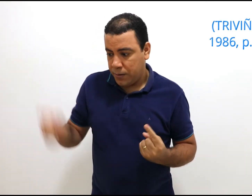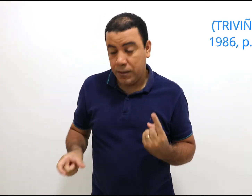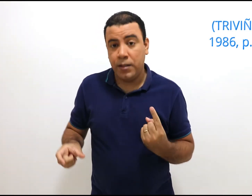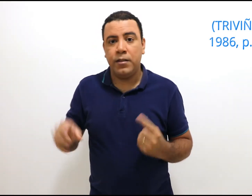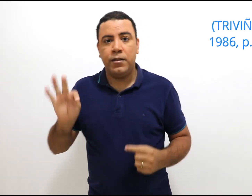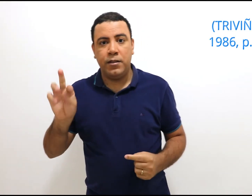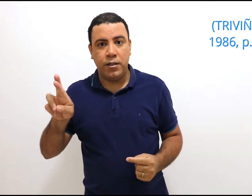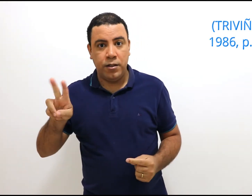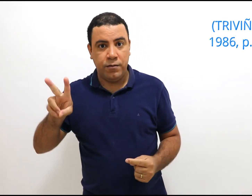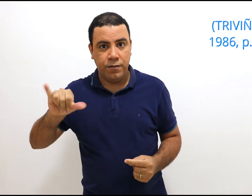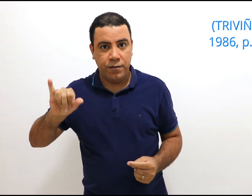conforme Trivinhos,